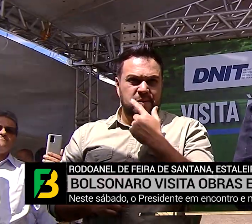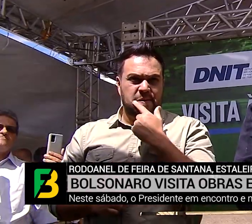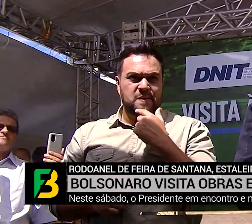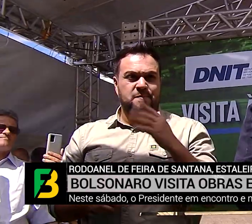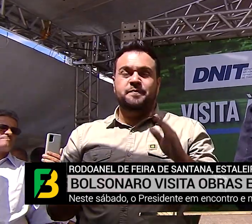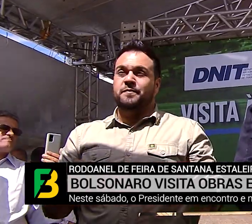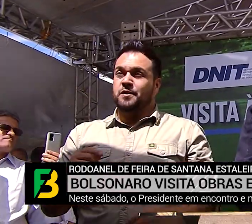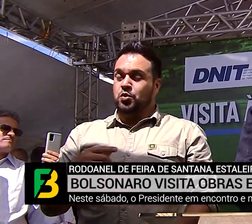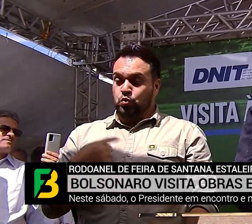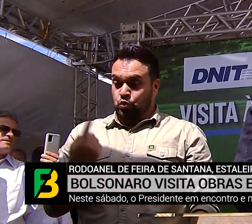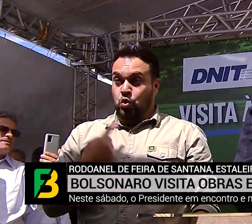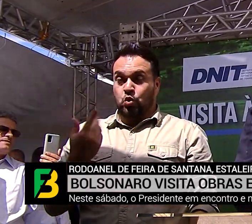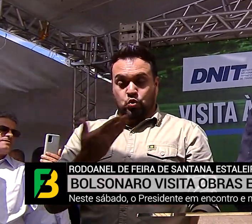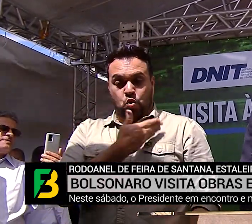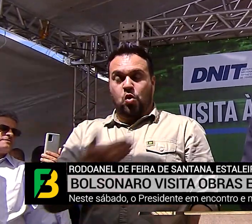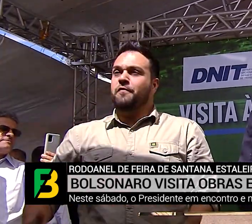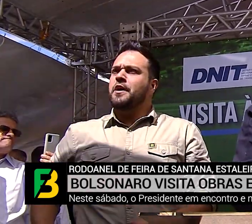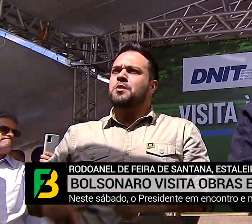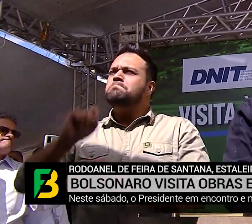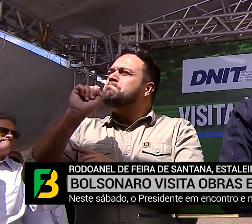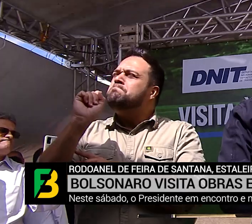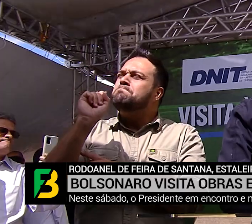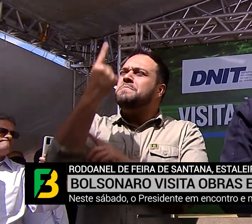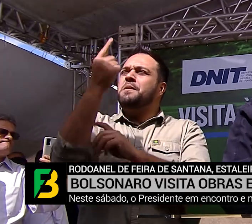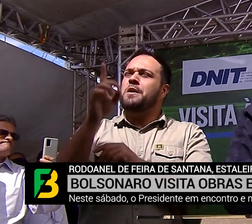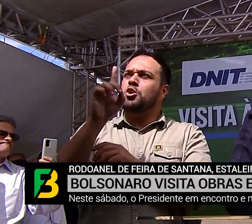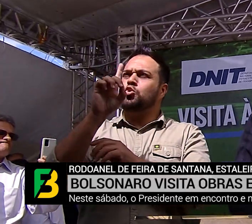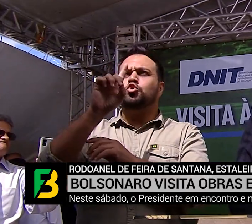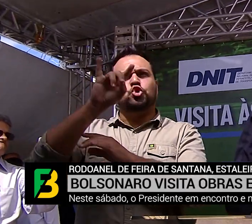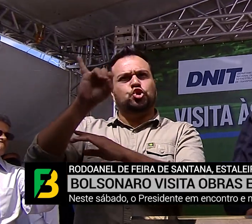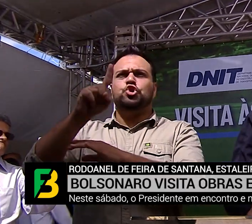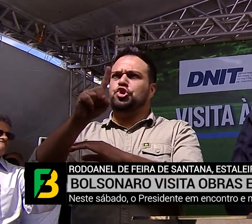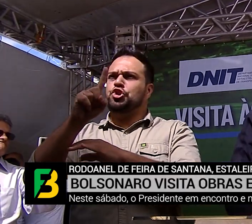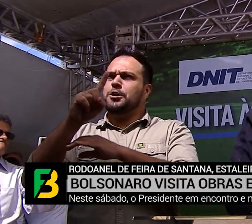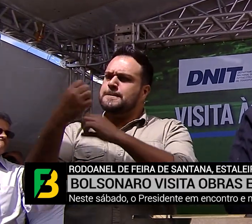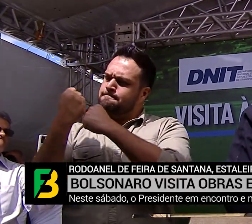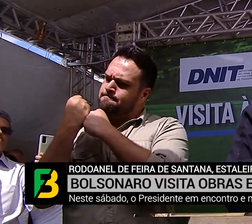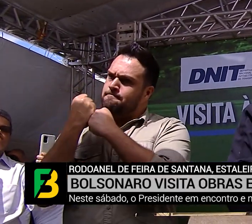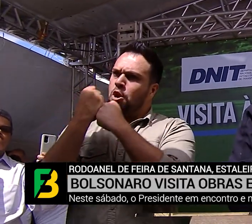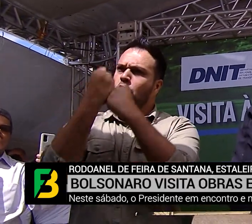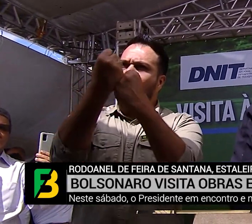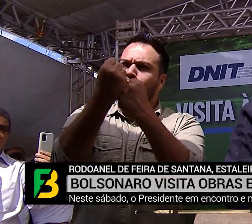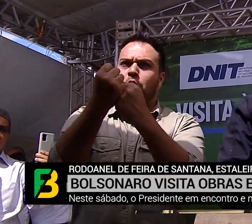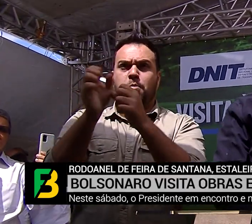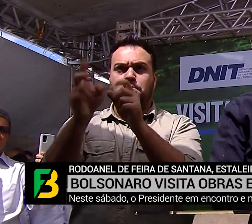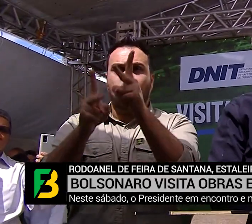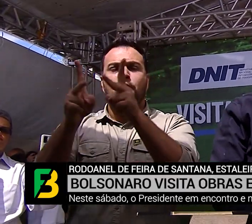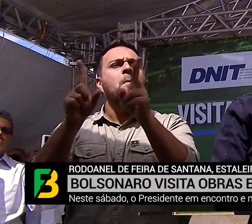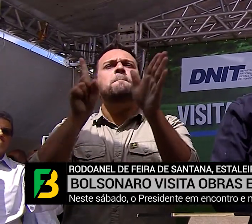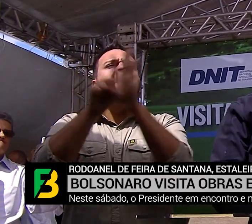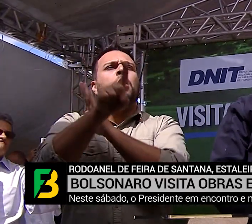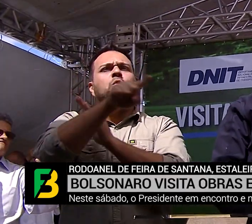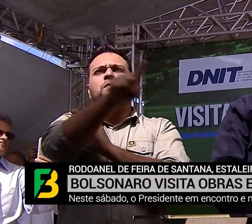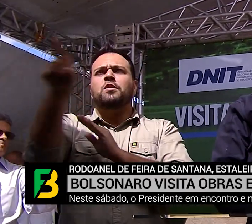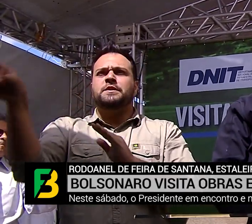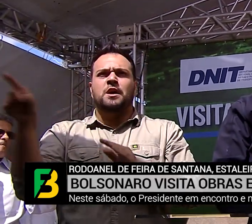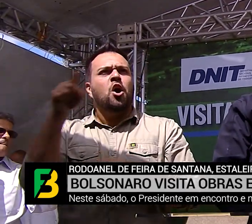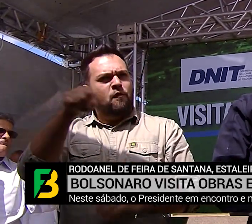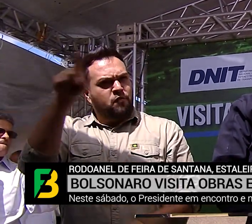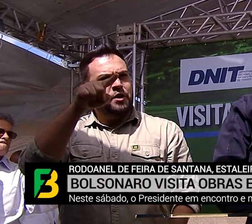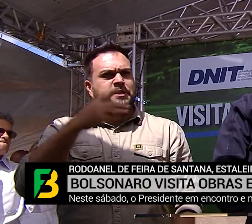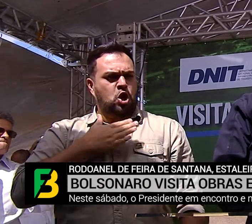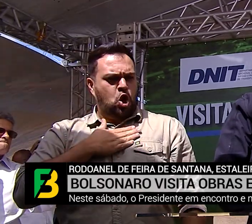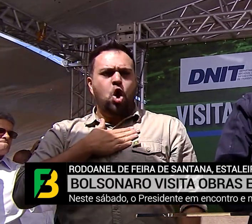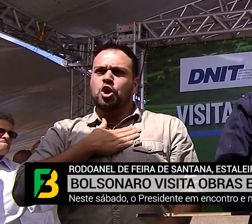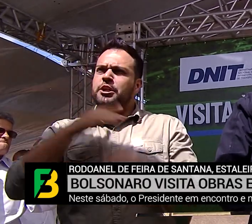Um governo que desde o primeiro dia esteve ao lado do povo. Eu perguntaria a vocês, estão gostando